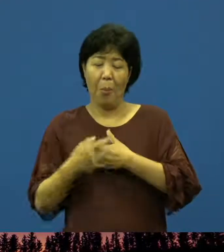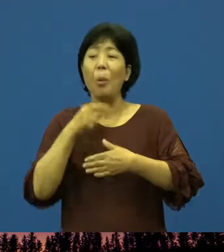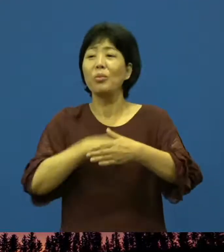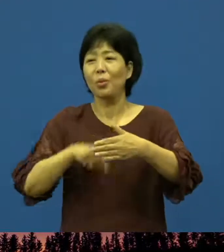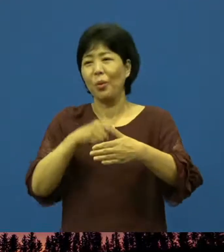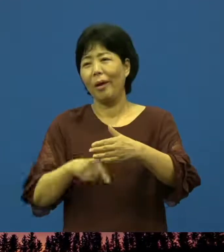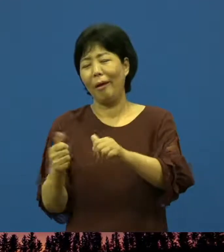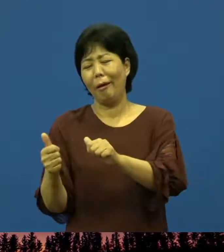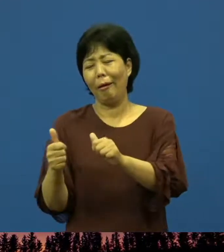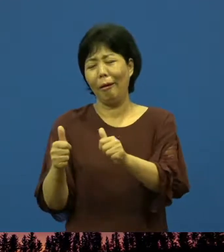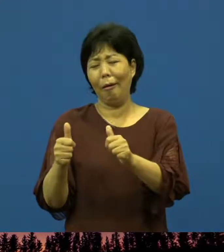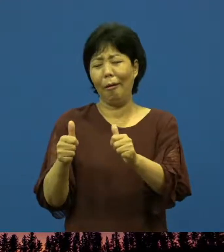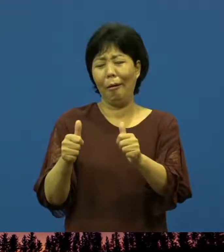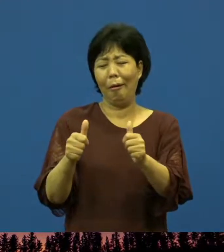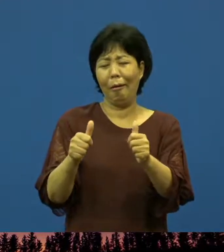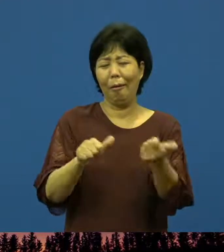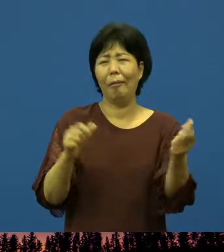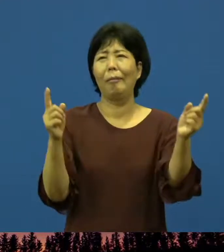겁니다.